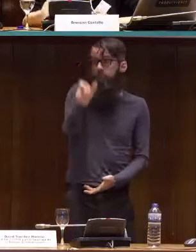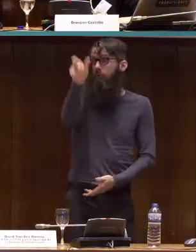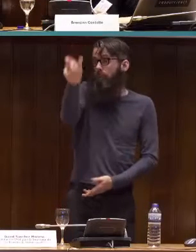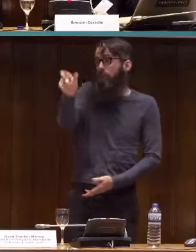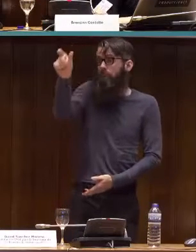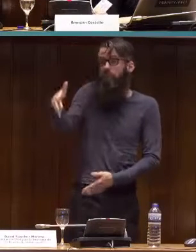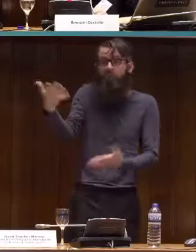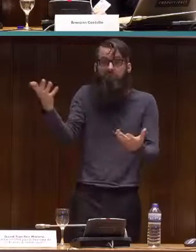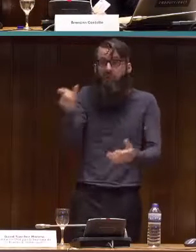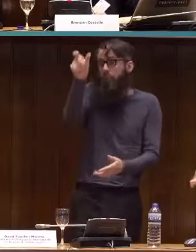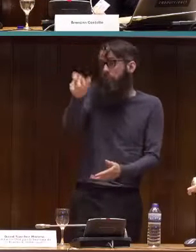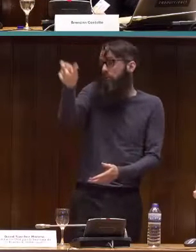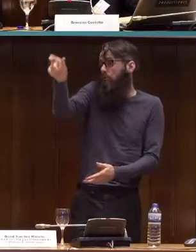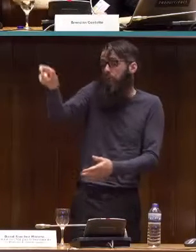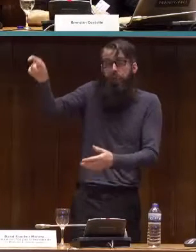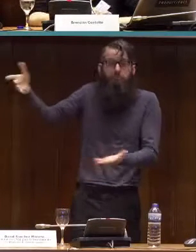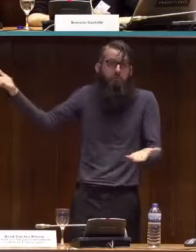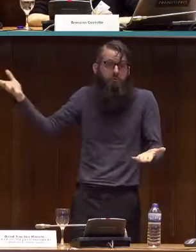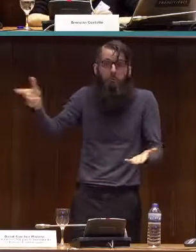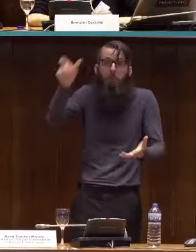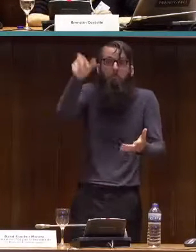este signo: persona, persona, persona.